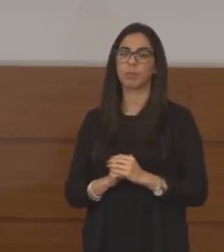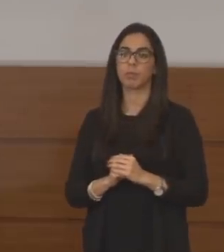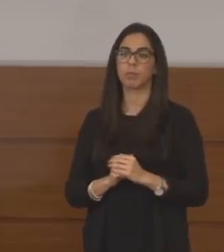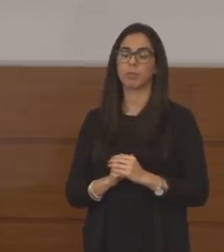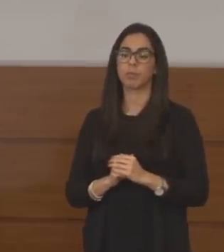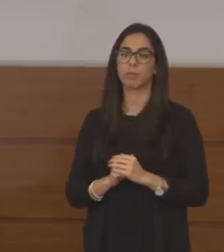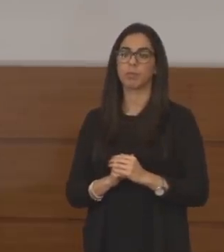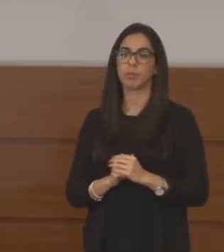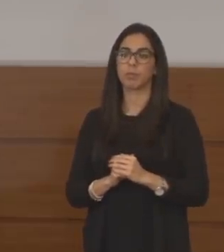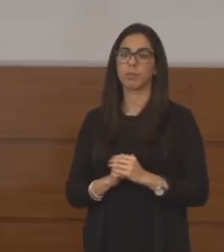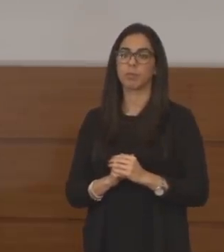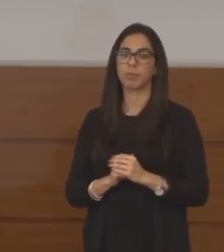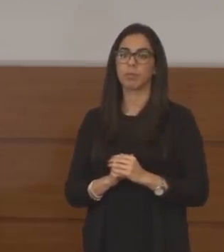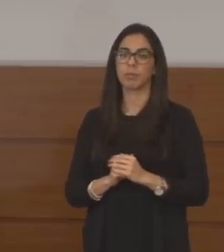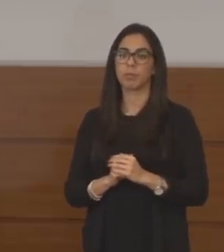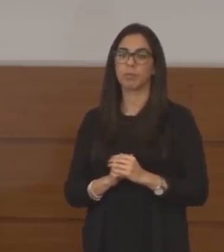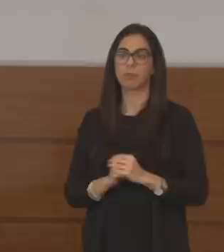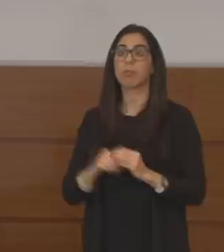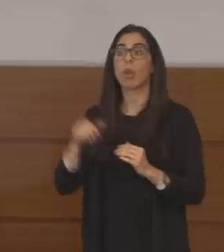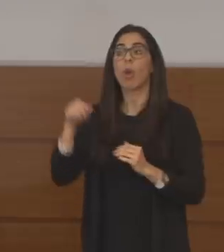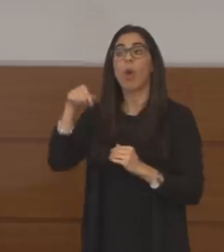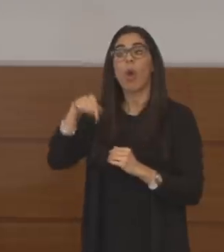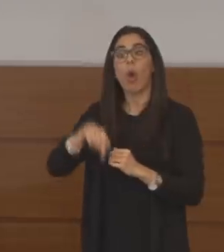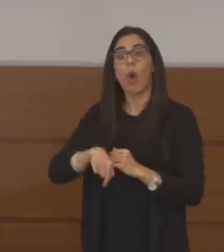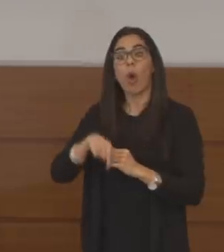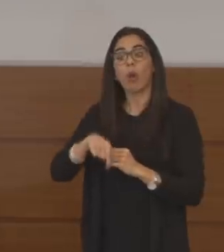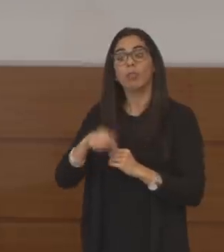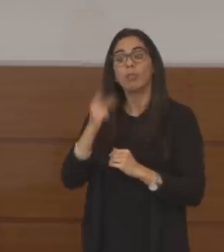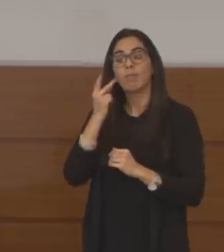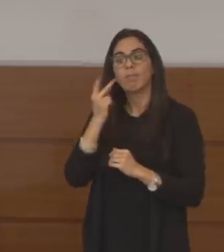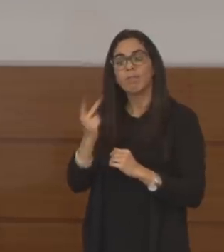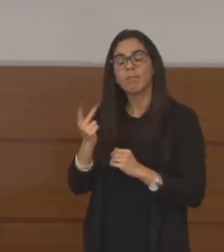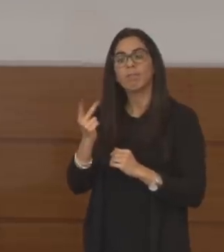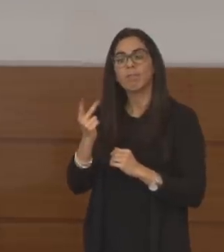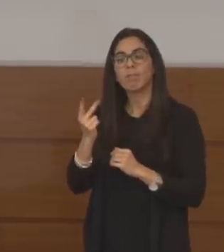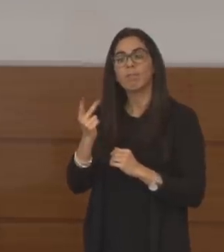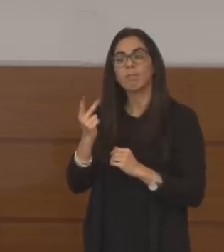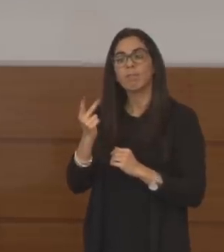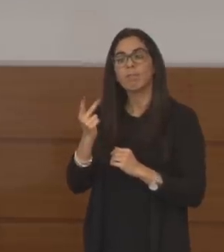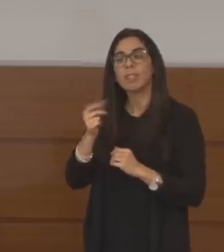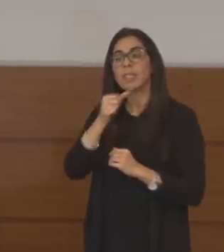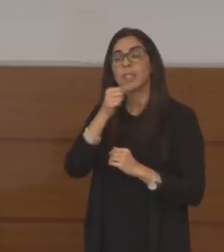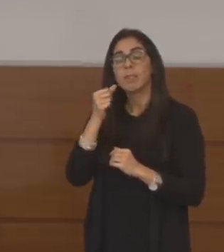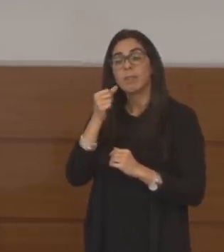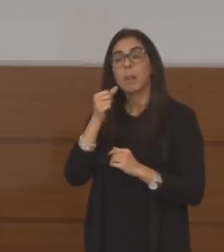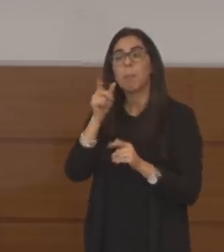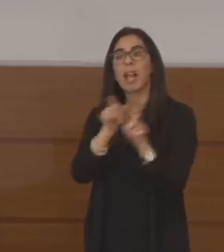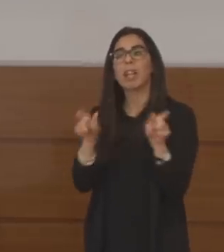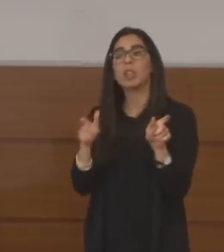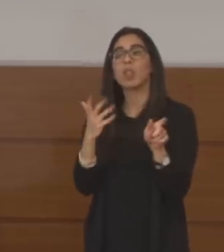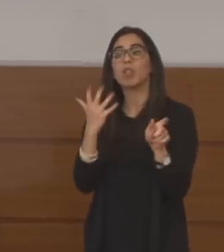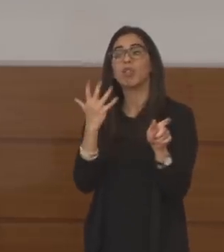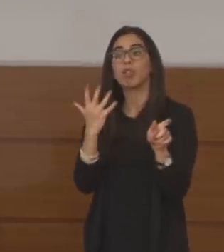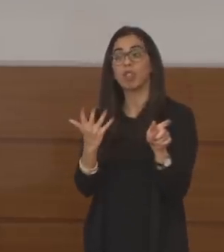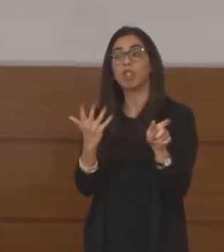oggi abbiamo registrato l'esigenza di fare un trasferimento di 5 unità di